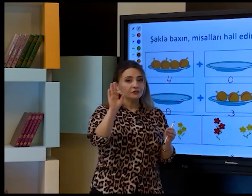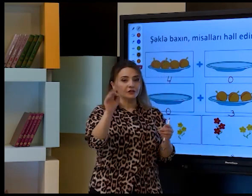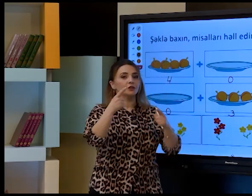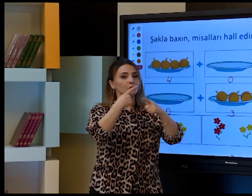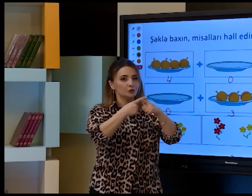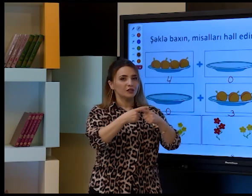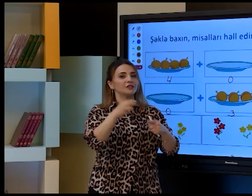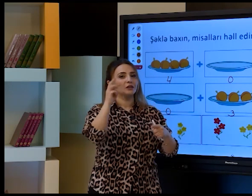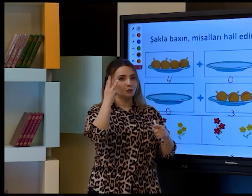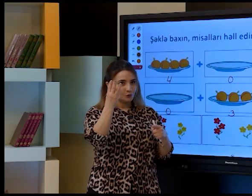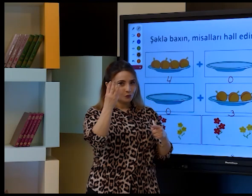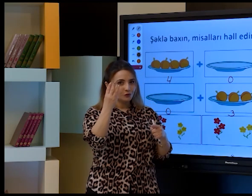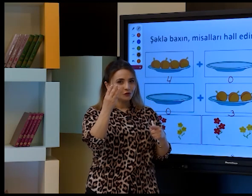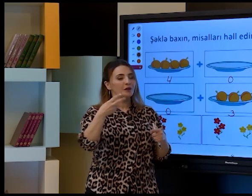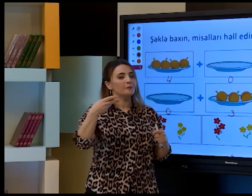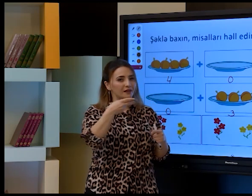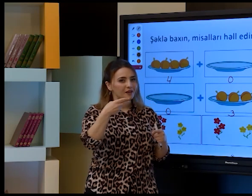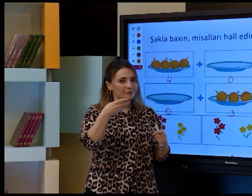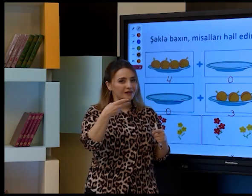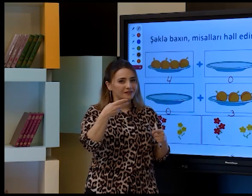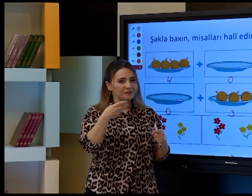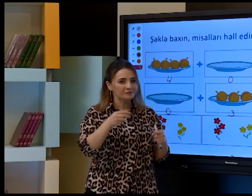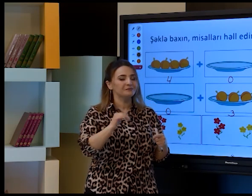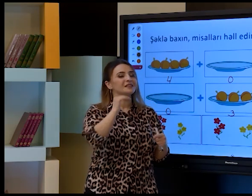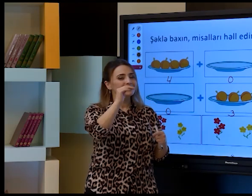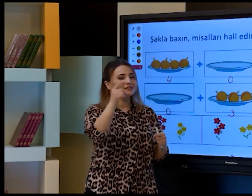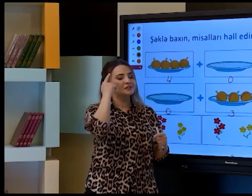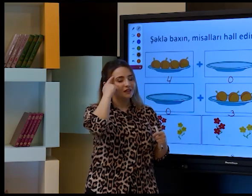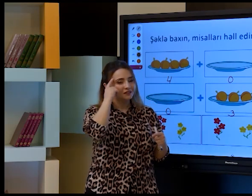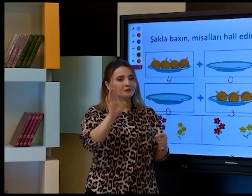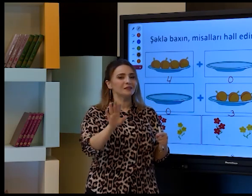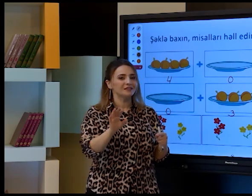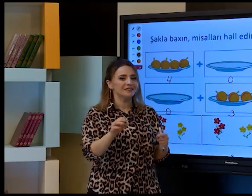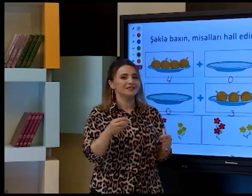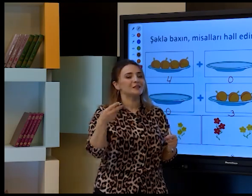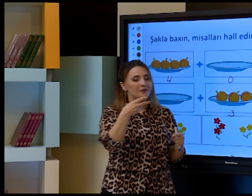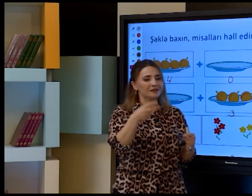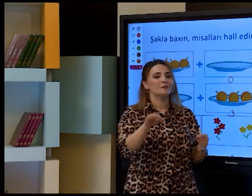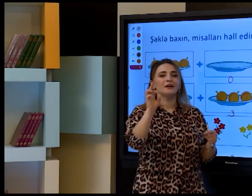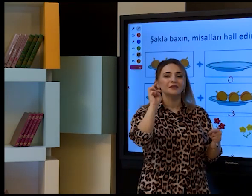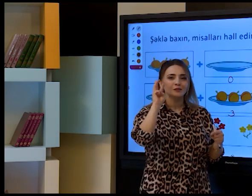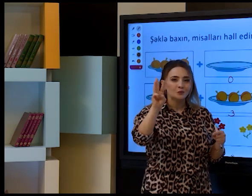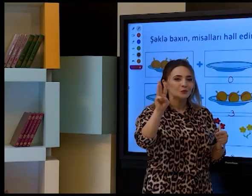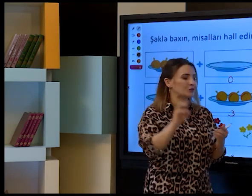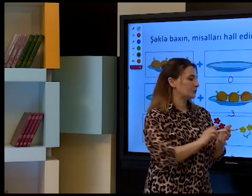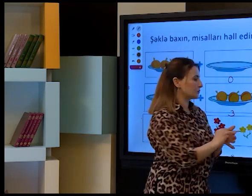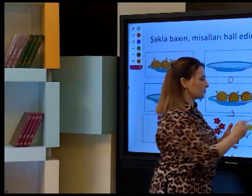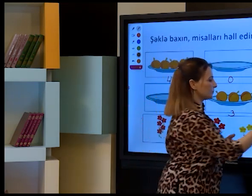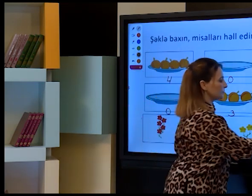0 üstəgəl 3 bərabərdir. Siz artıq bilirsiniz, bərabərdir 3.